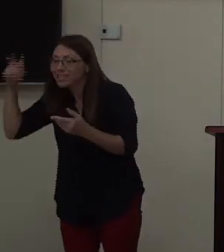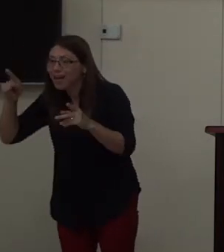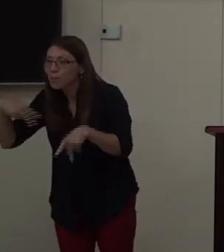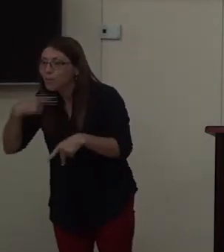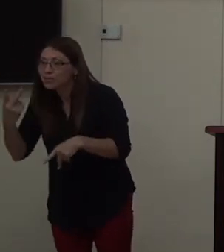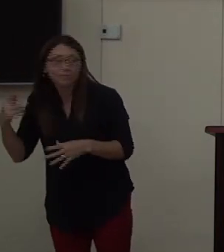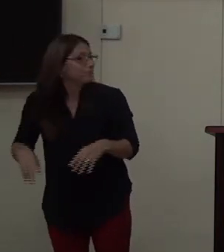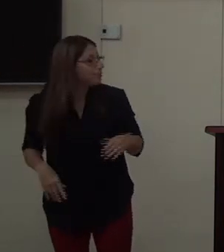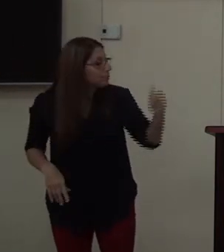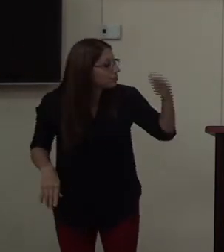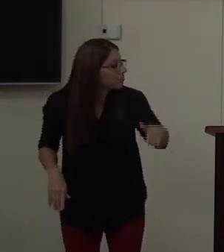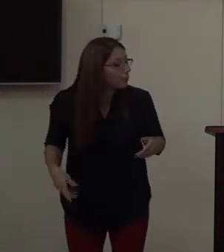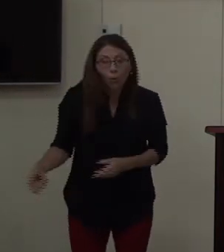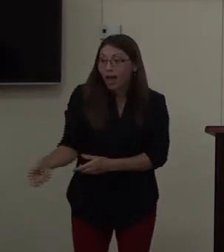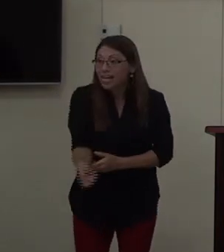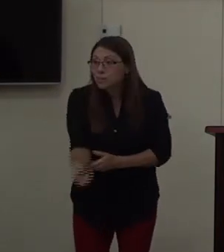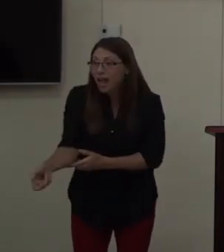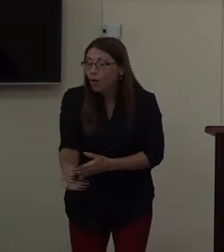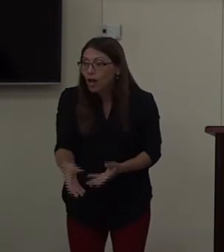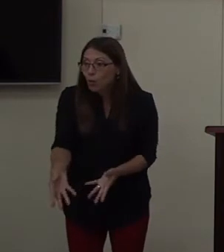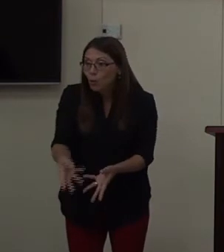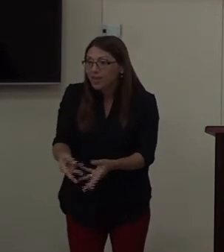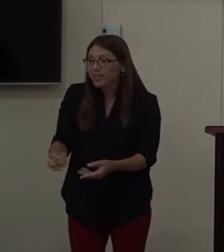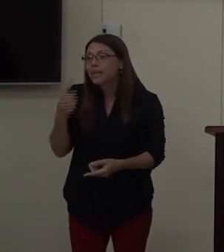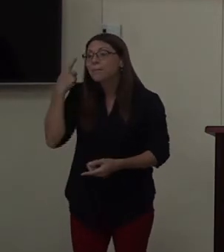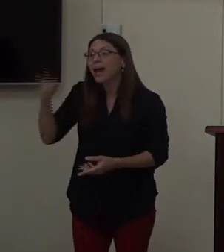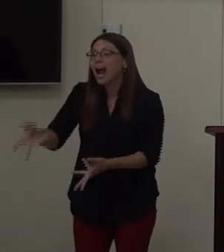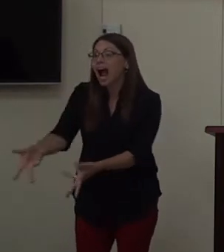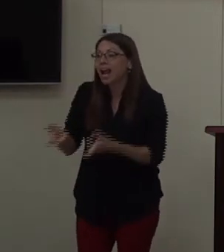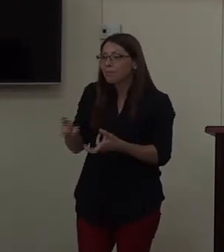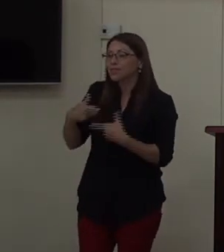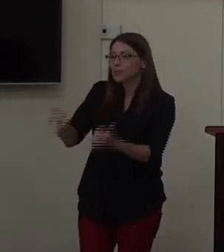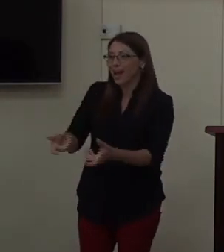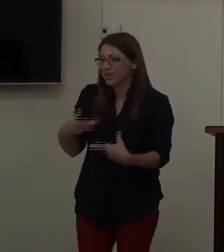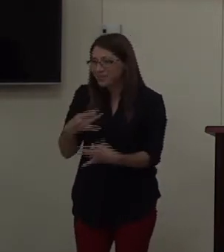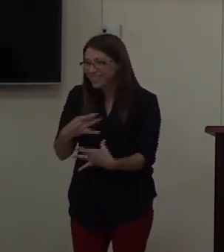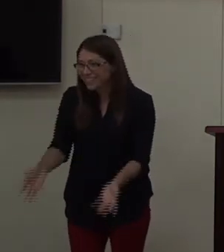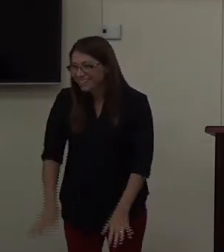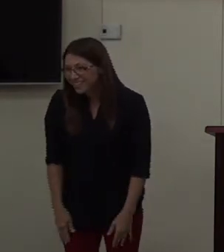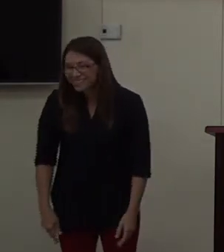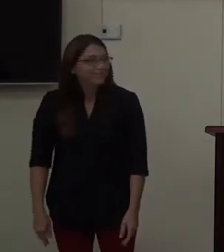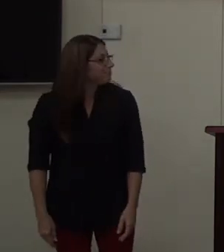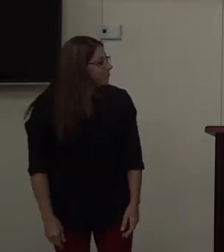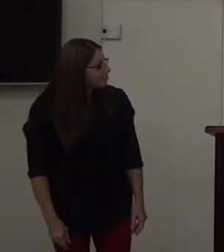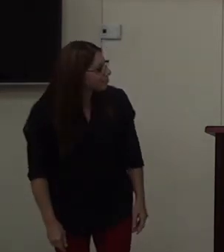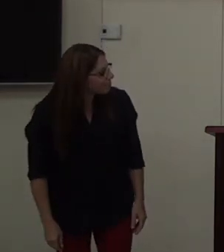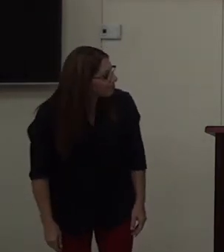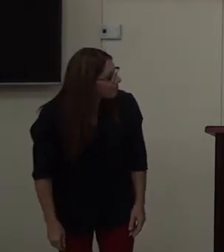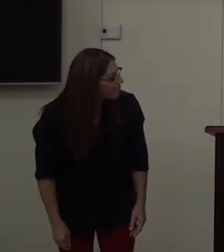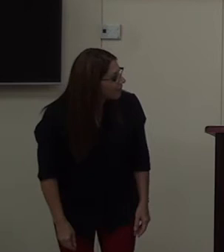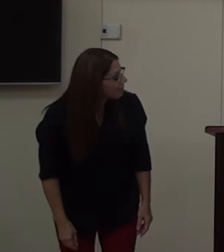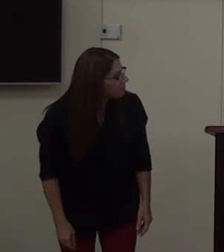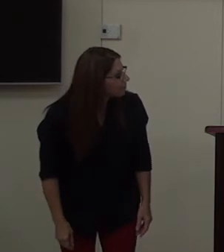Aspiradora para jalar basura. Esto es muy, muy interesante, ¿verdad? Vamos a ver una. Más